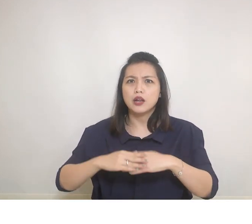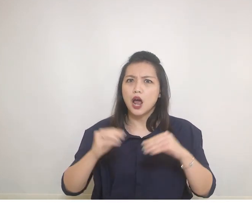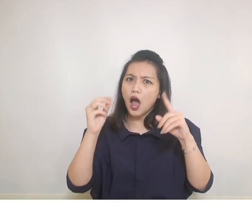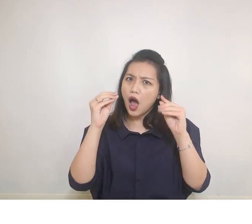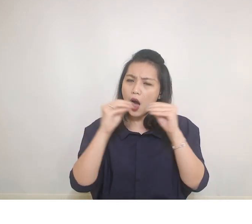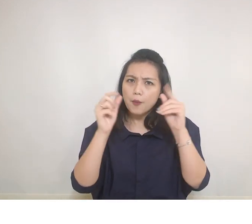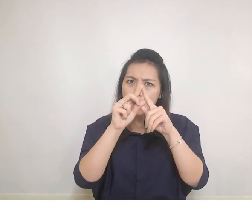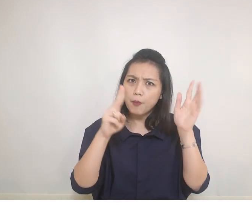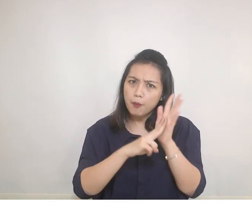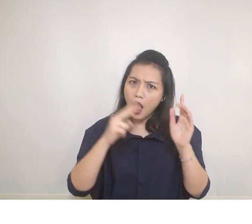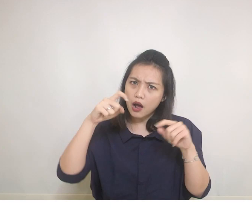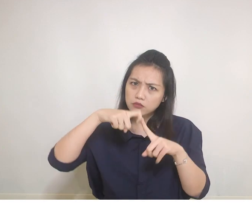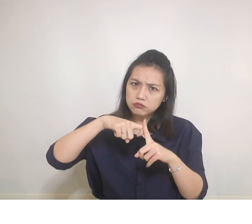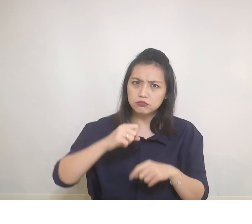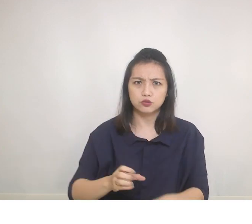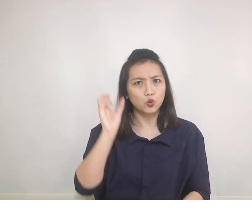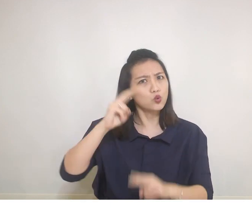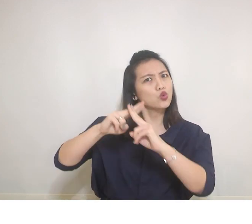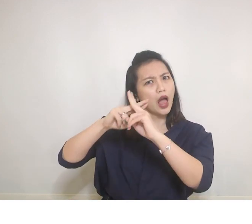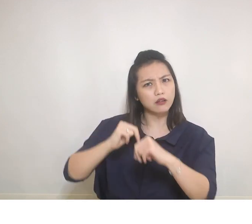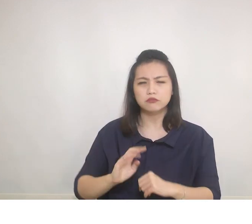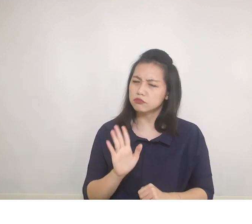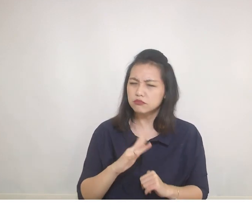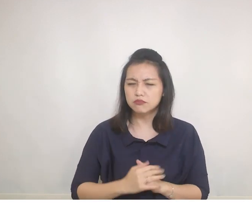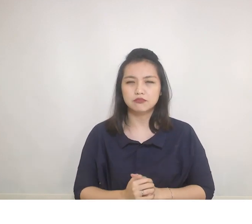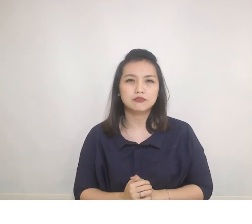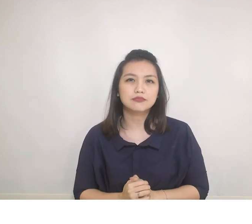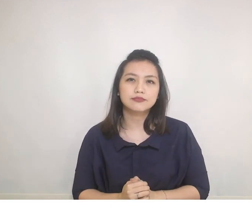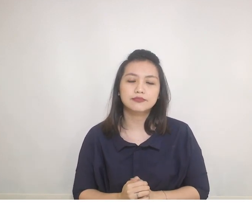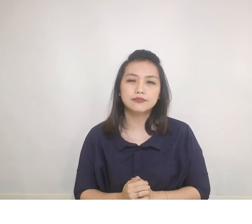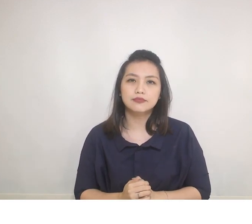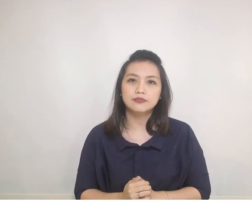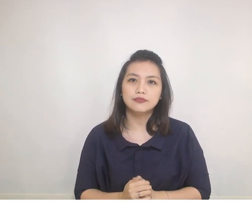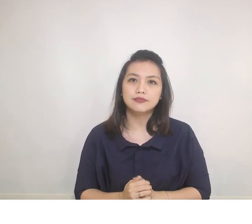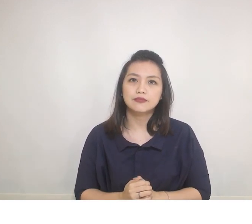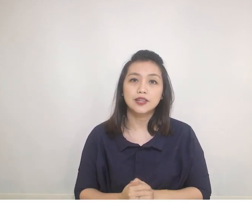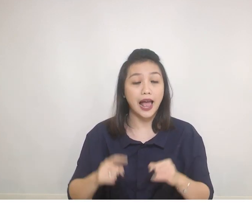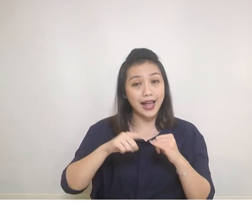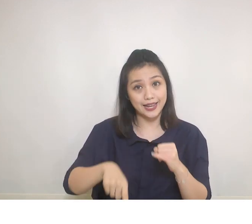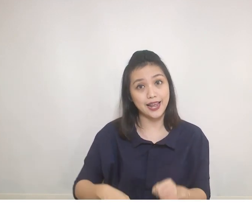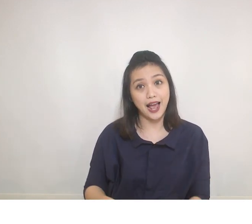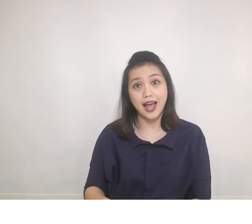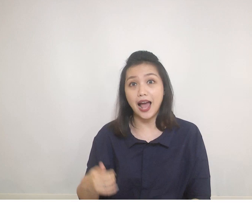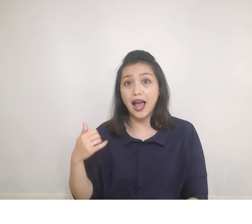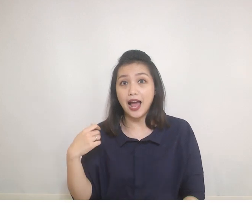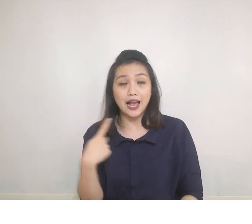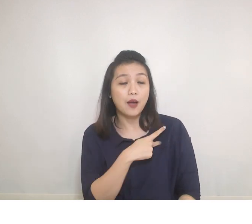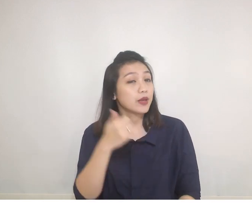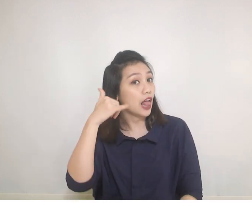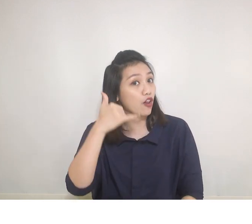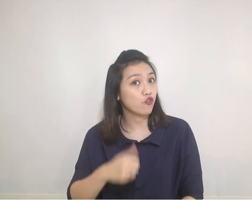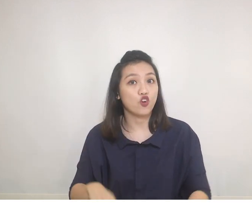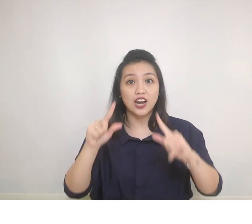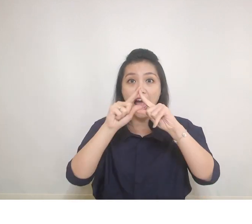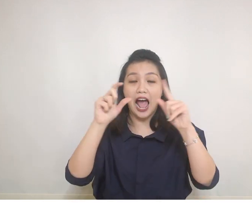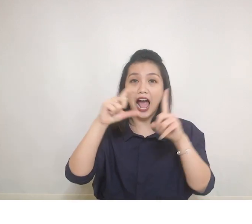berpikir untuk menelpon Ko Adrian saat itu. Dan akhirnya kan kami memutuskan telepon Ko Adrian malam-malam.